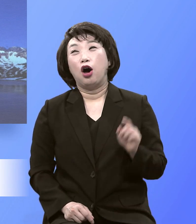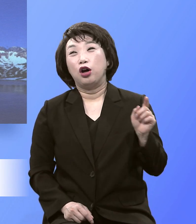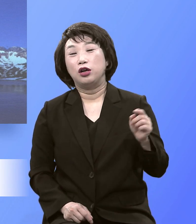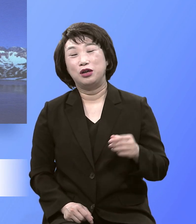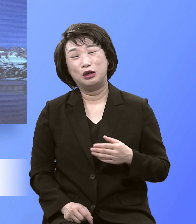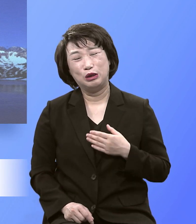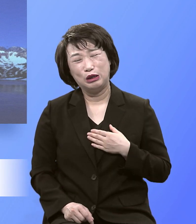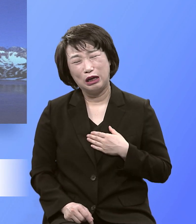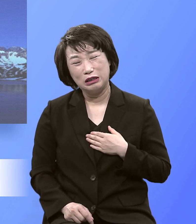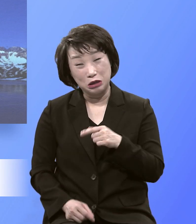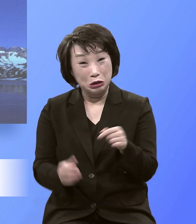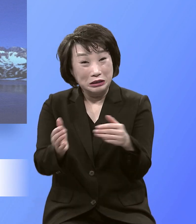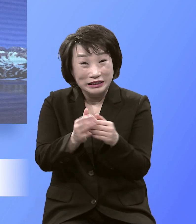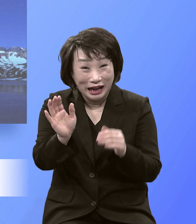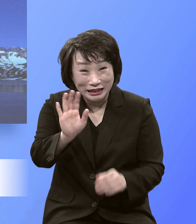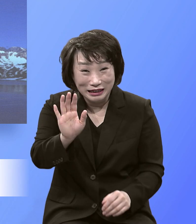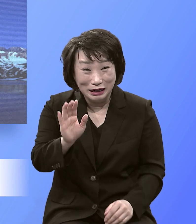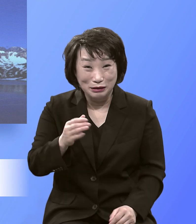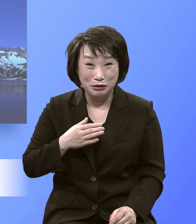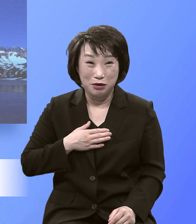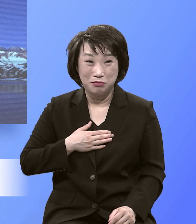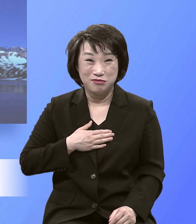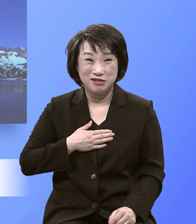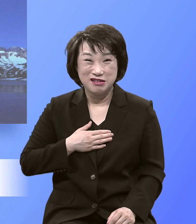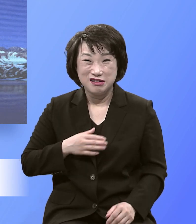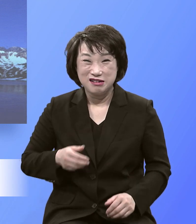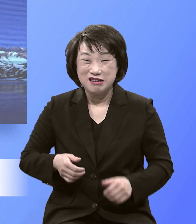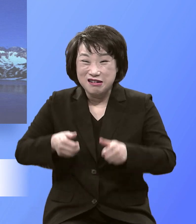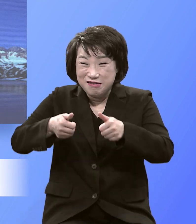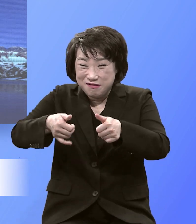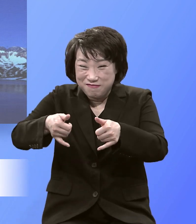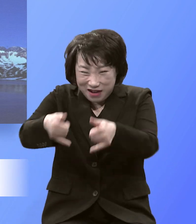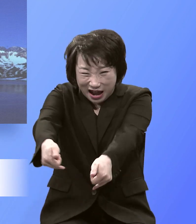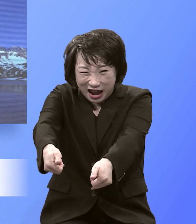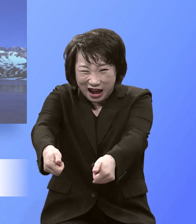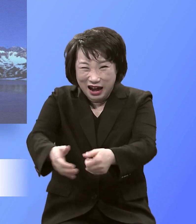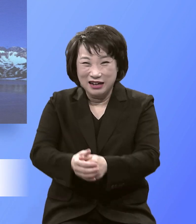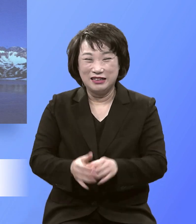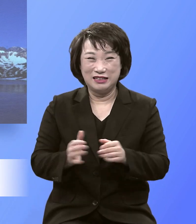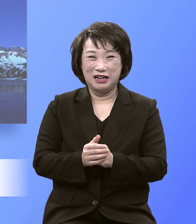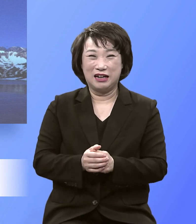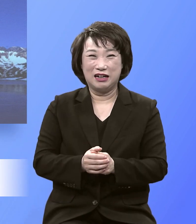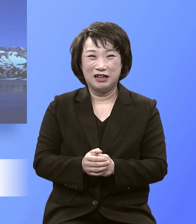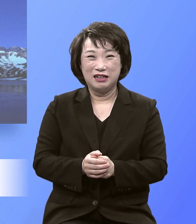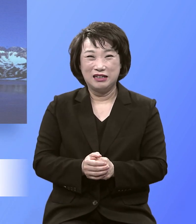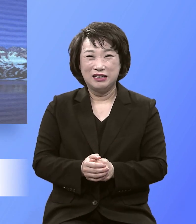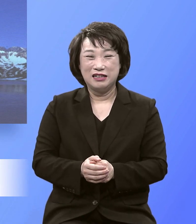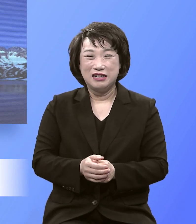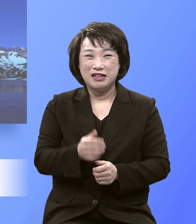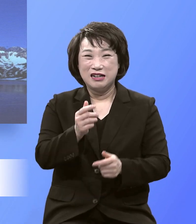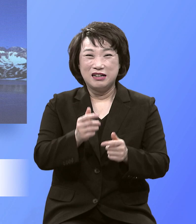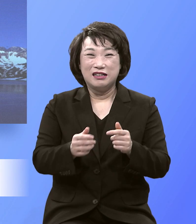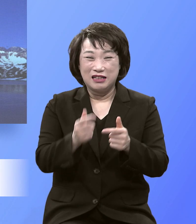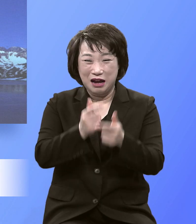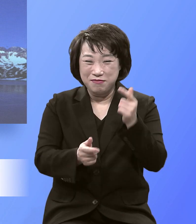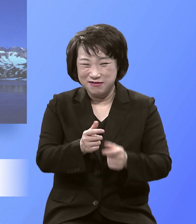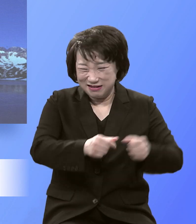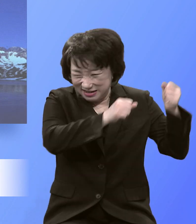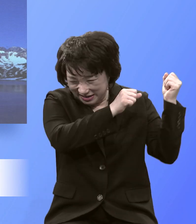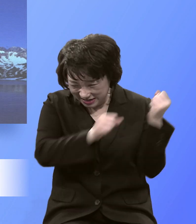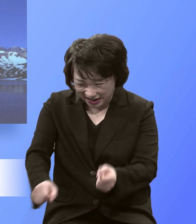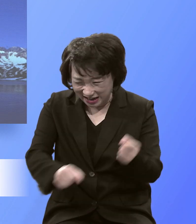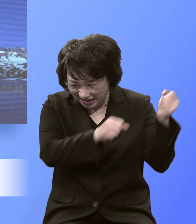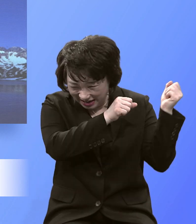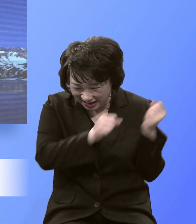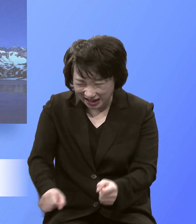반드시 그걸로 끝나는 것이 아니라 엎드려 뻗쳐 5파운드 국경인자로 최하 10대 이상은